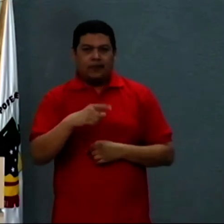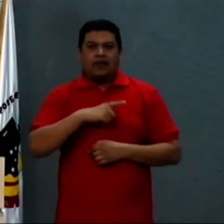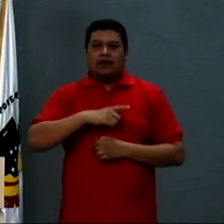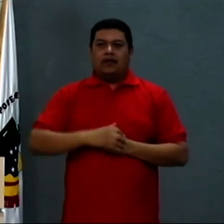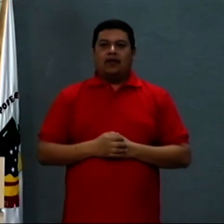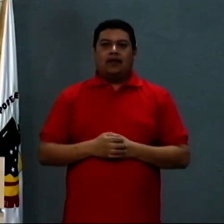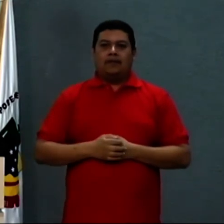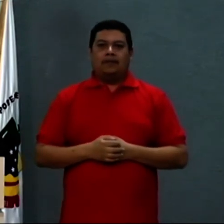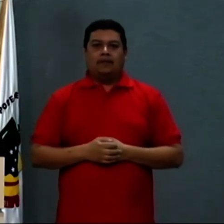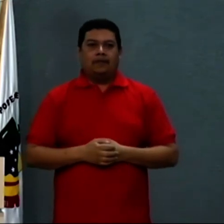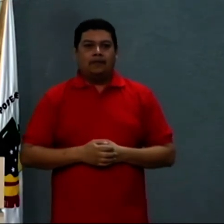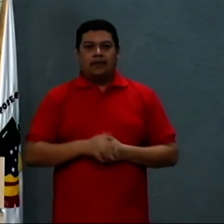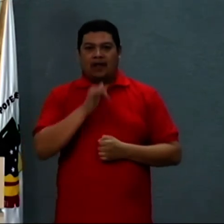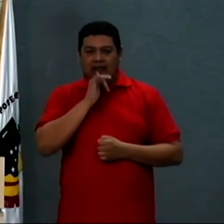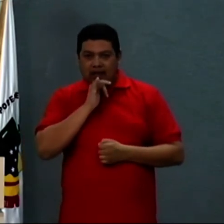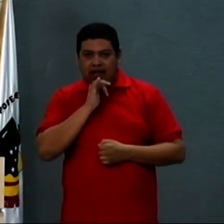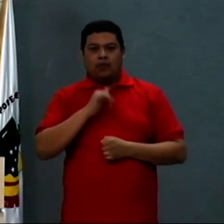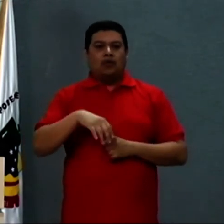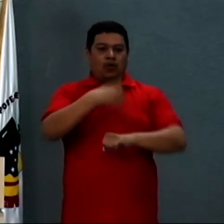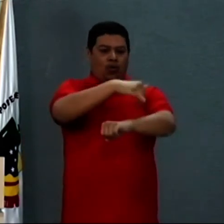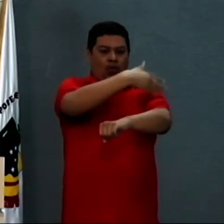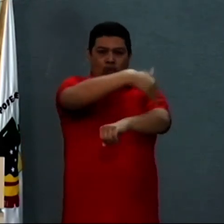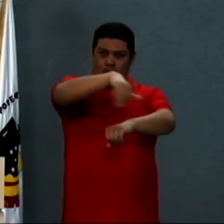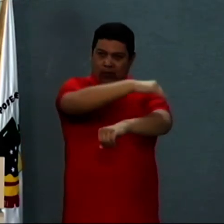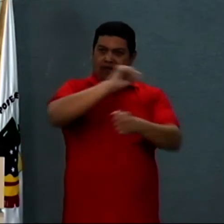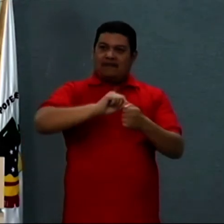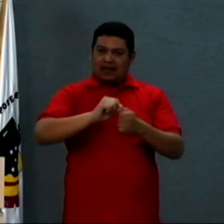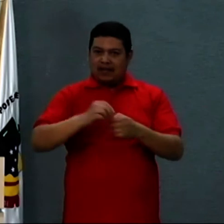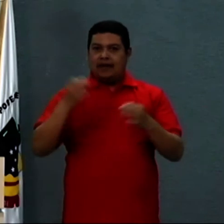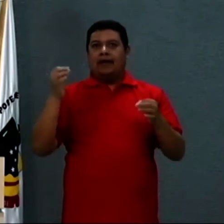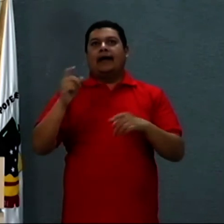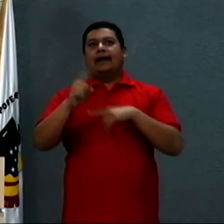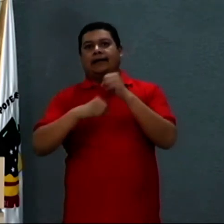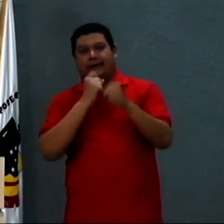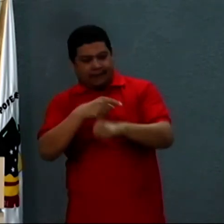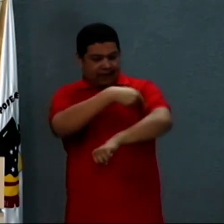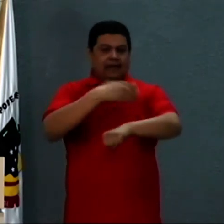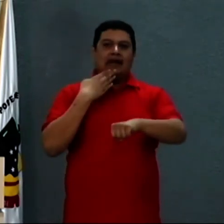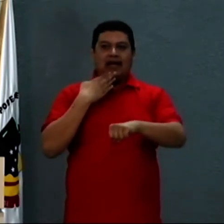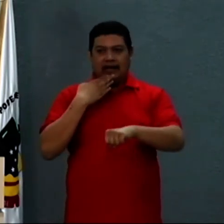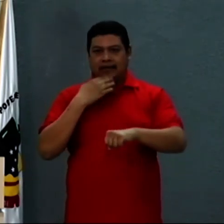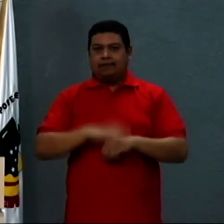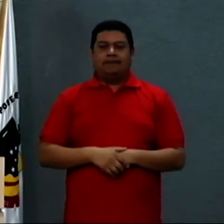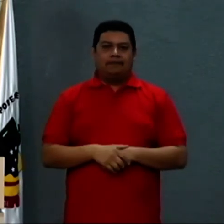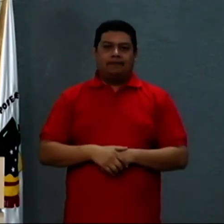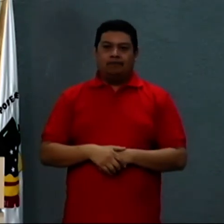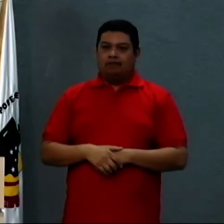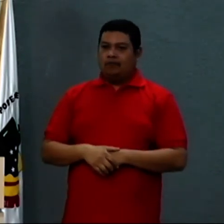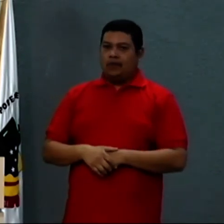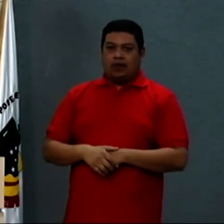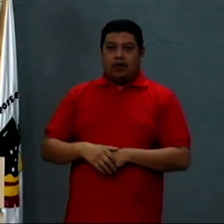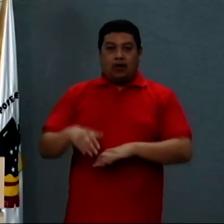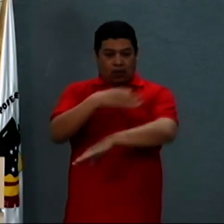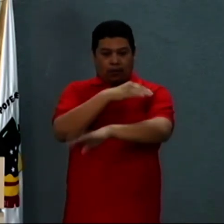desse serviço aí que estão fazendo 1, 2, 3, 4 vezes, ainda mal feito. Ali não está diferente não, vereador Jabá. A calçada da Unel Viária, ela está toda esfarelando de fora a